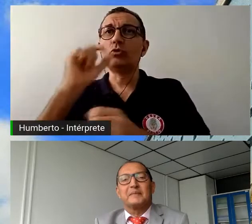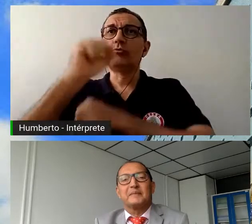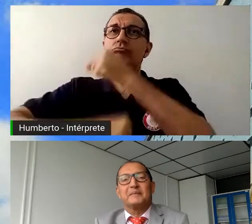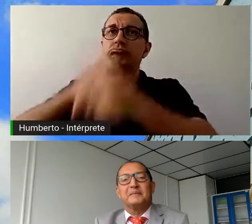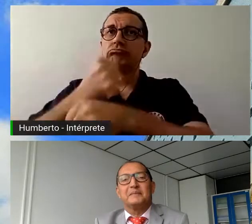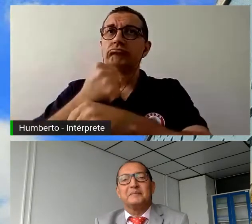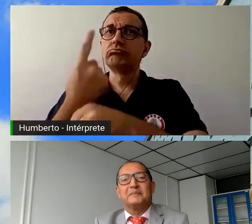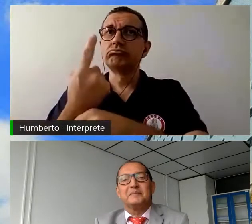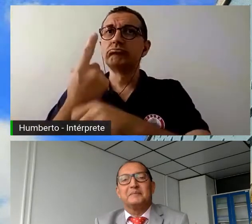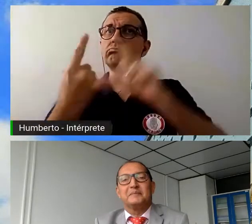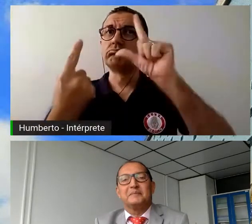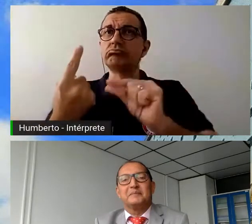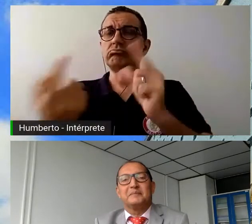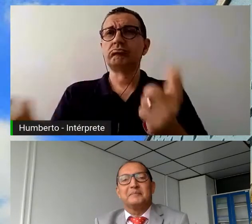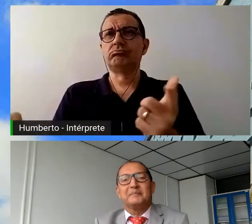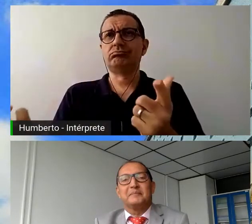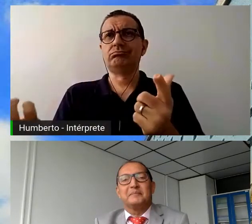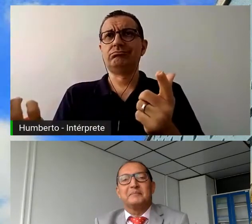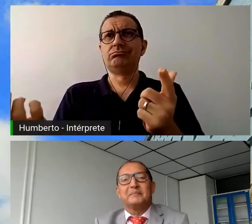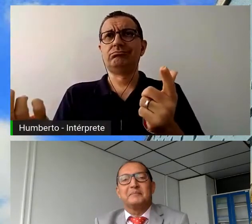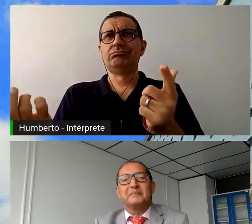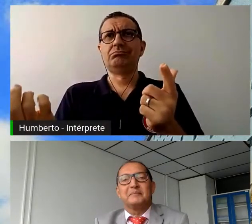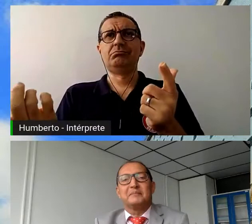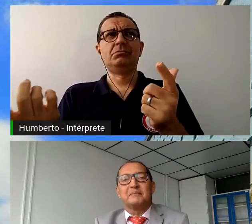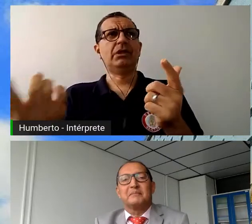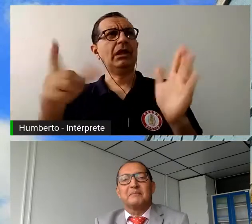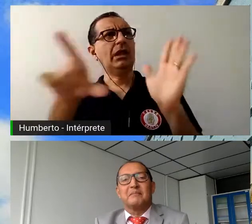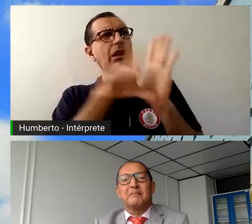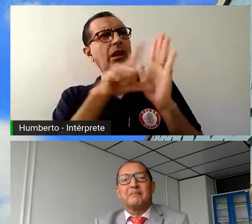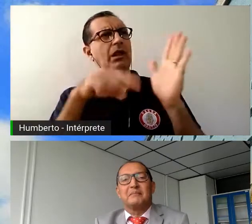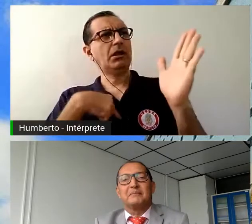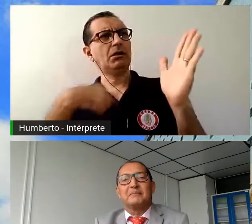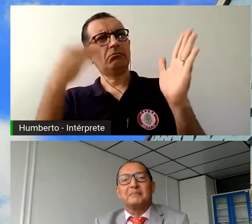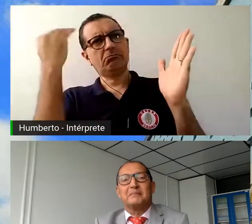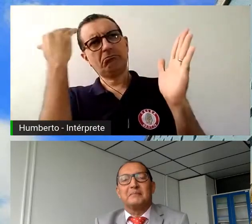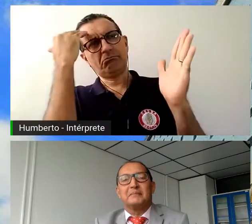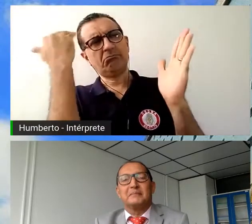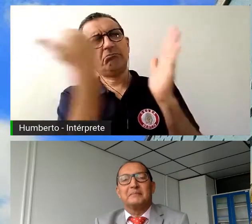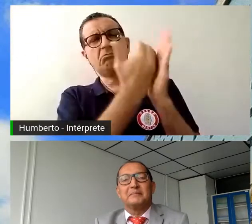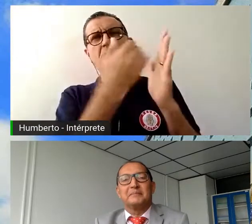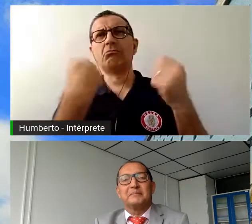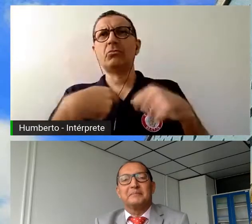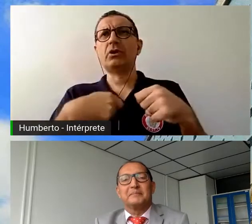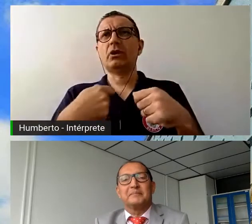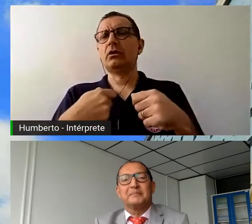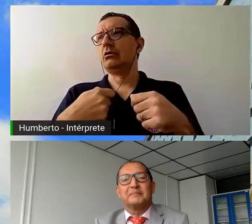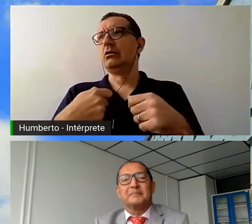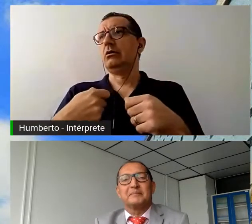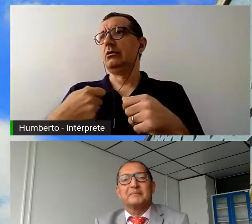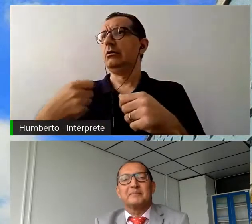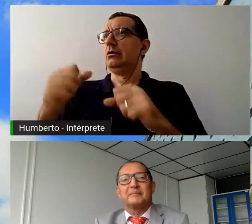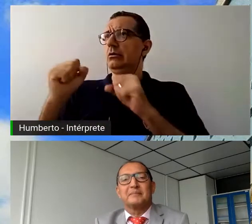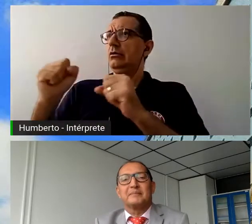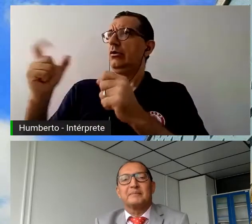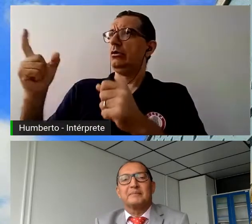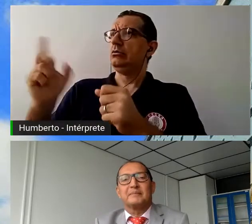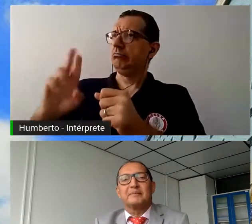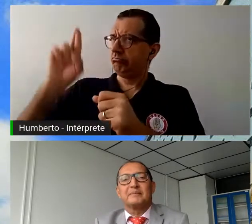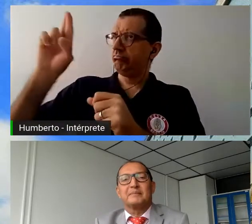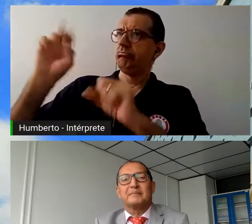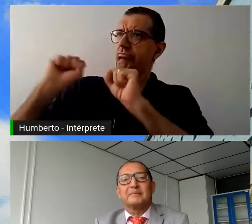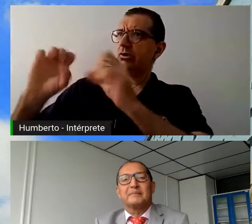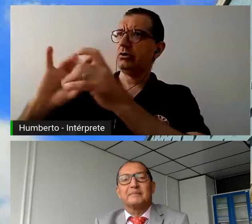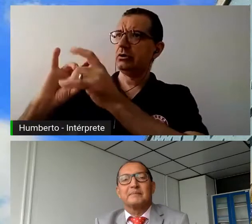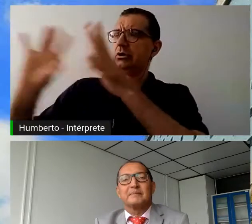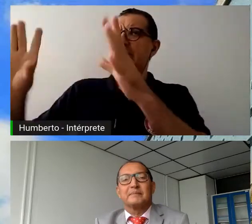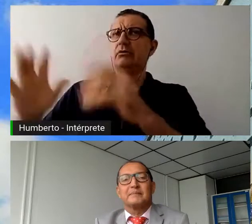a lei? Se tem autonomia, por que seguir a lei? Por que não dar mais tempo de estudo aos alunos? Ah, mas é que eles querem trabalhar. Bom, se eles